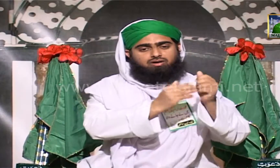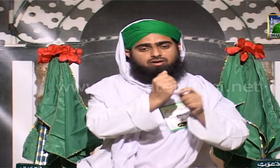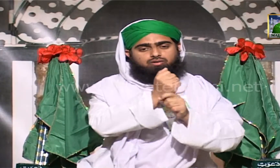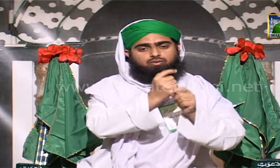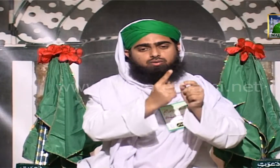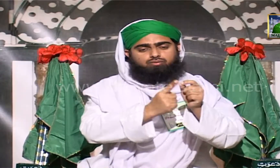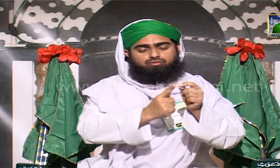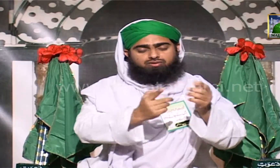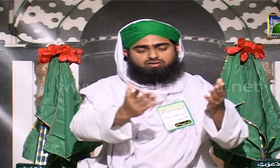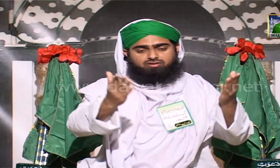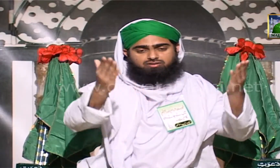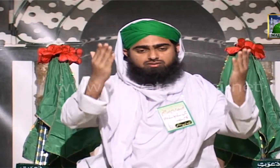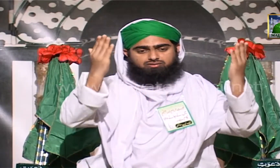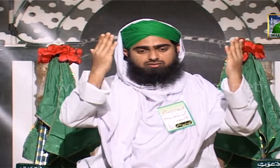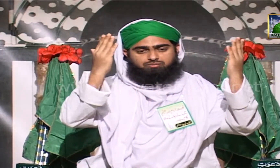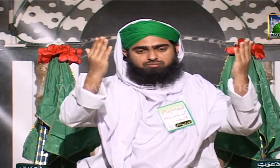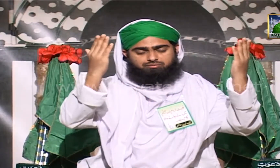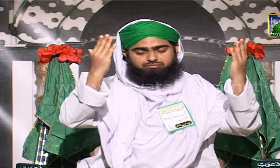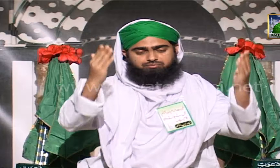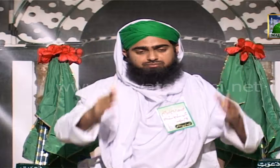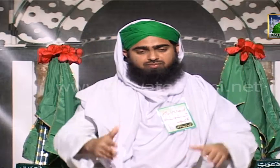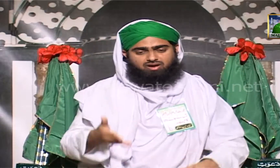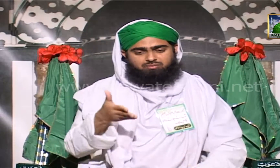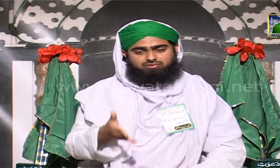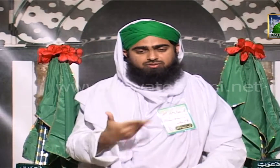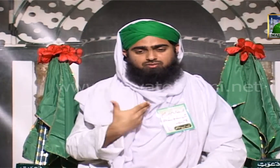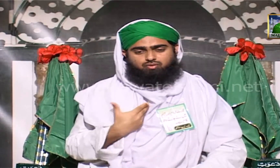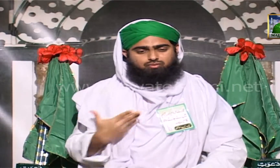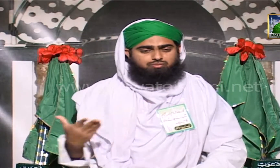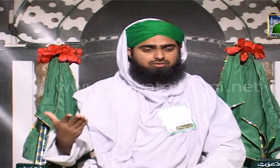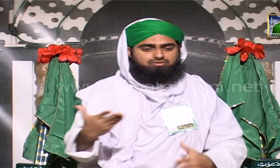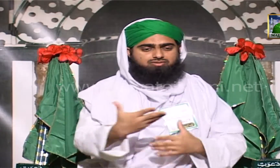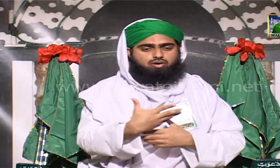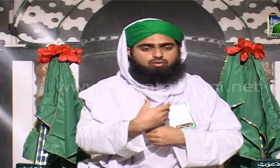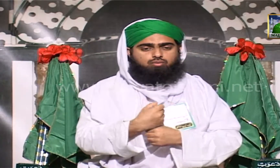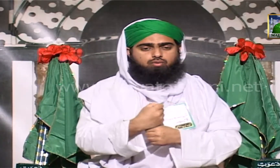بچا سے آگم، اور اب ڈوب تو